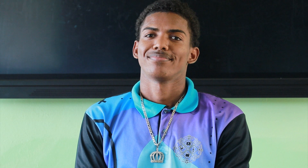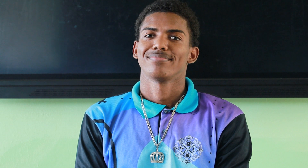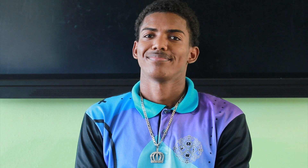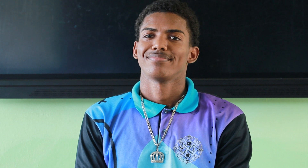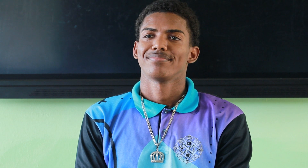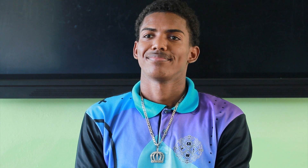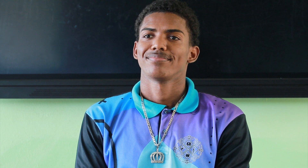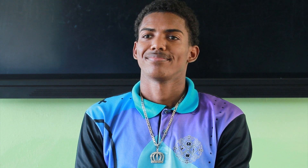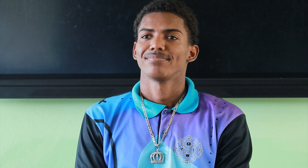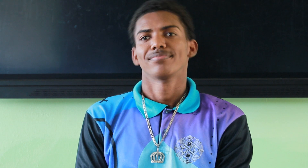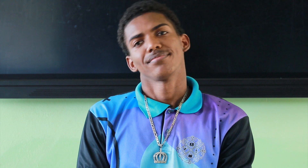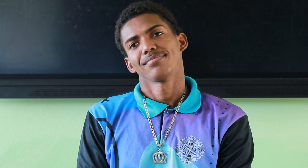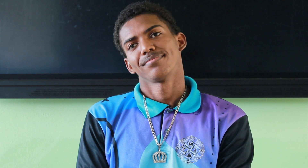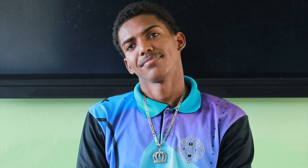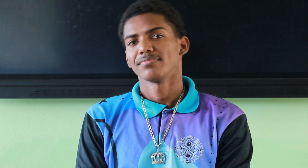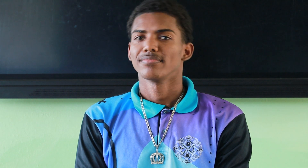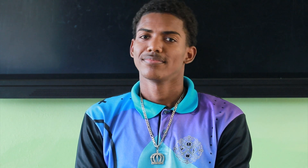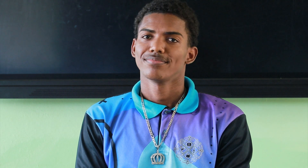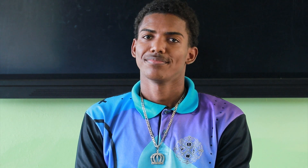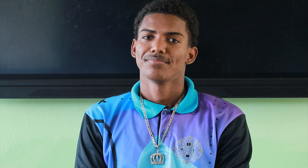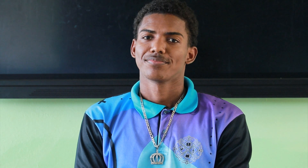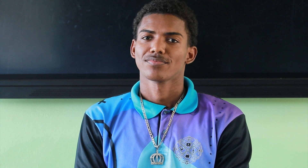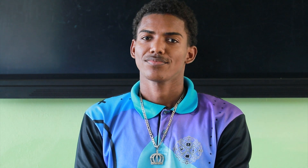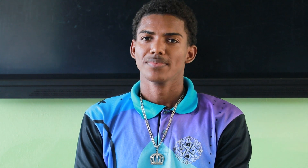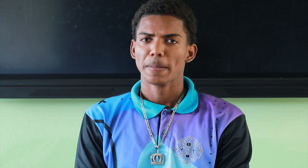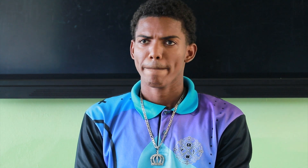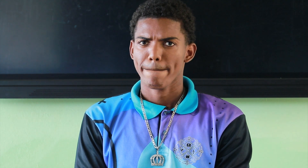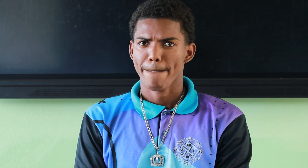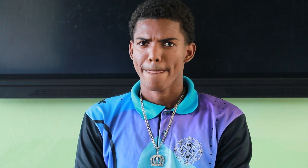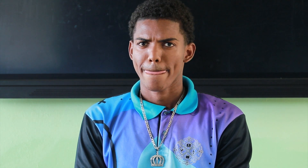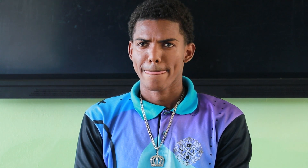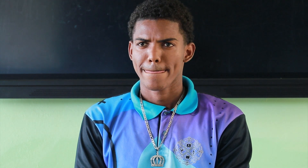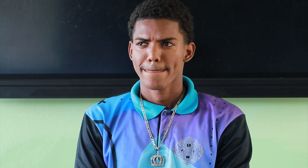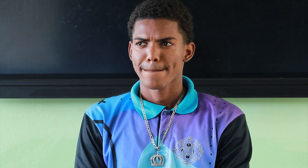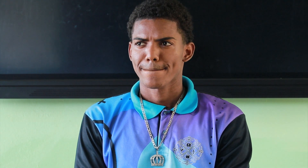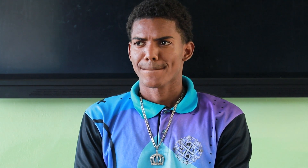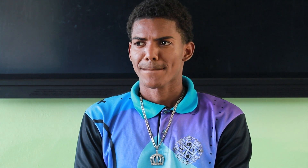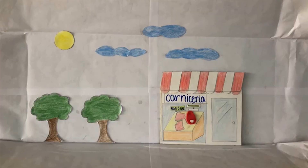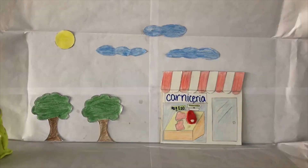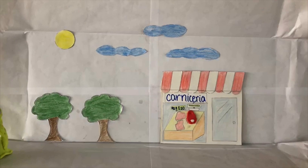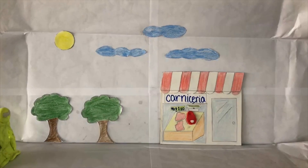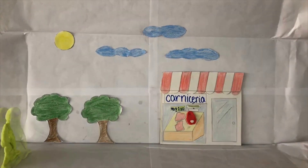pude ver las ideas que me ocurrieron y pude salir adelante.